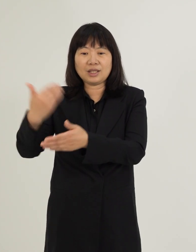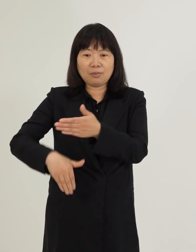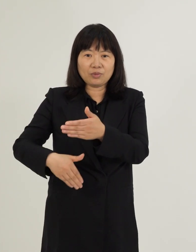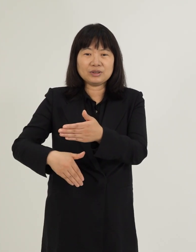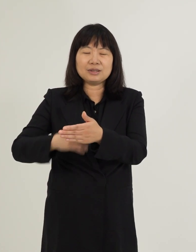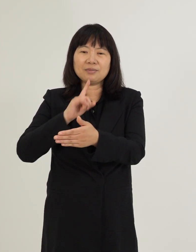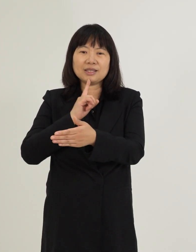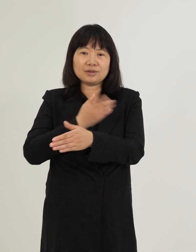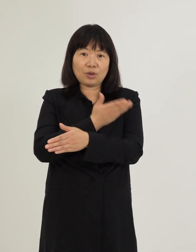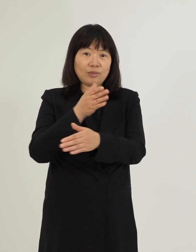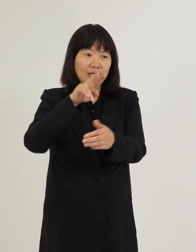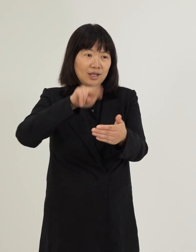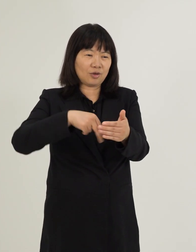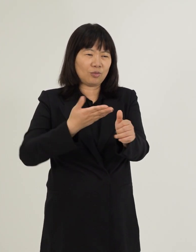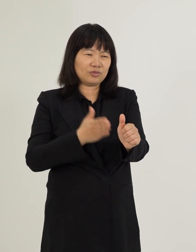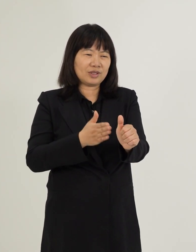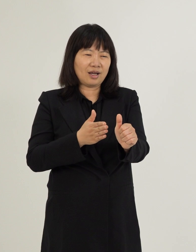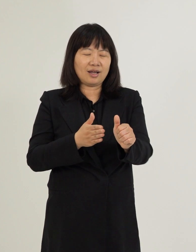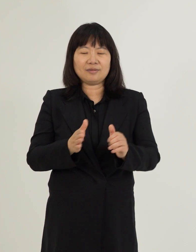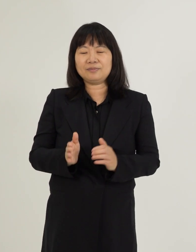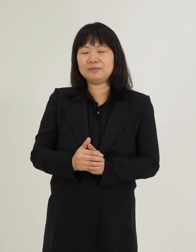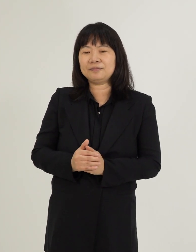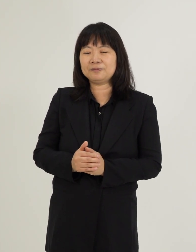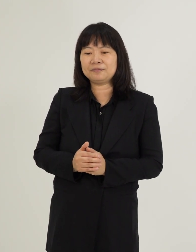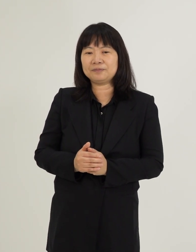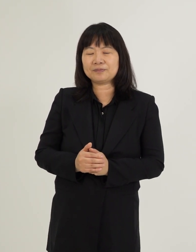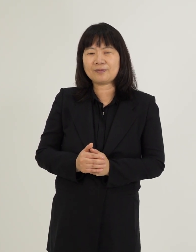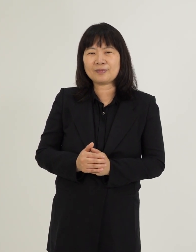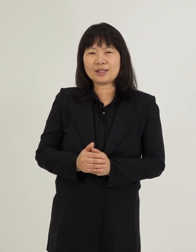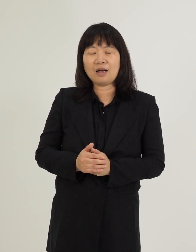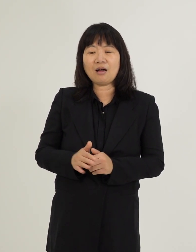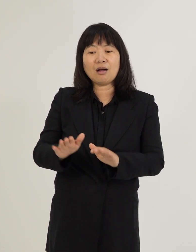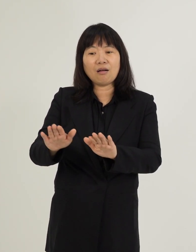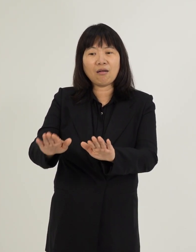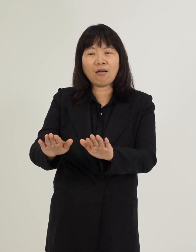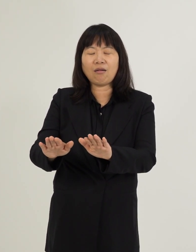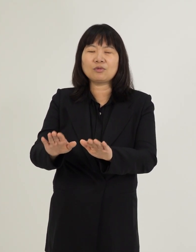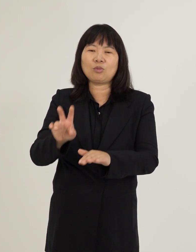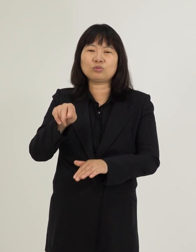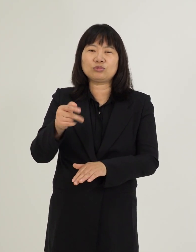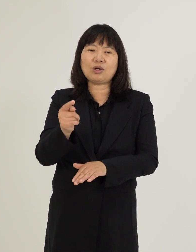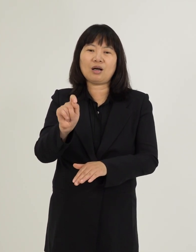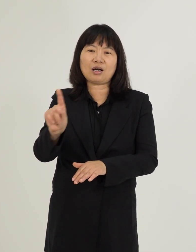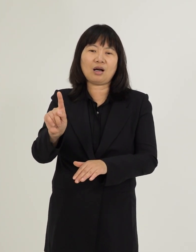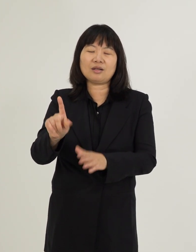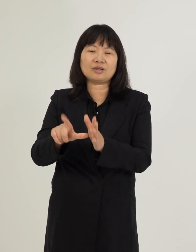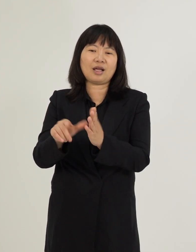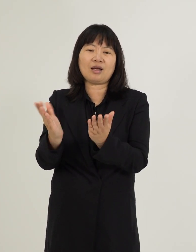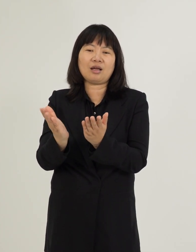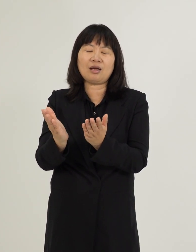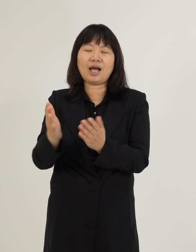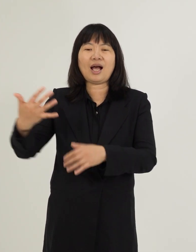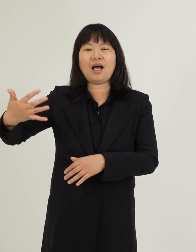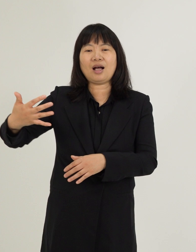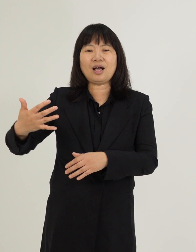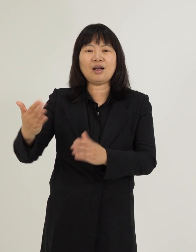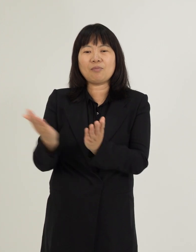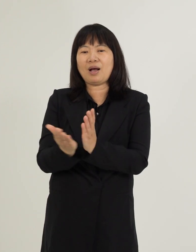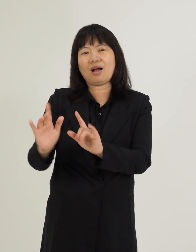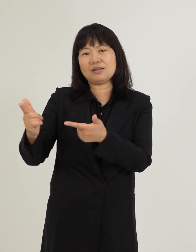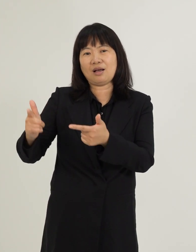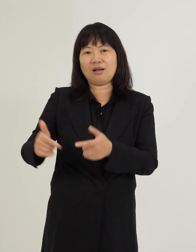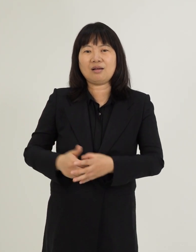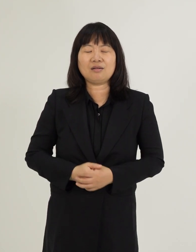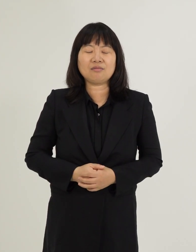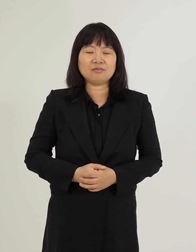읽어주시기 바랍니다. 시작. 이는 무화과의 때가 아닙니다. 네, 이게 중요해요. 마가는 이 부분을